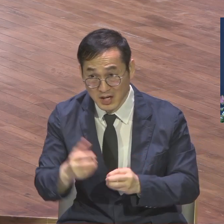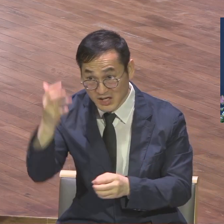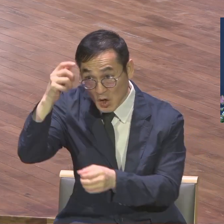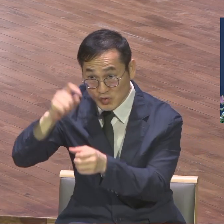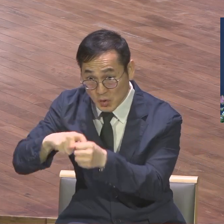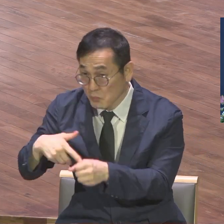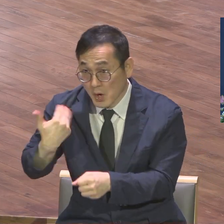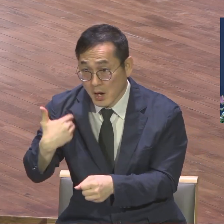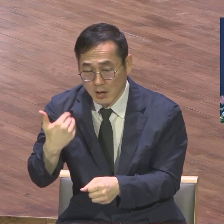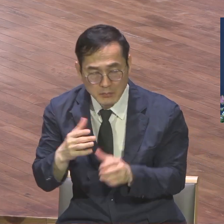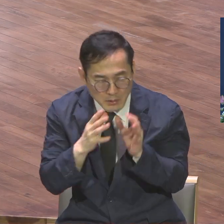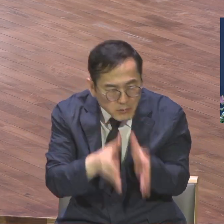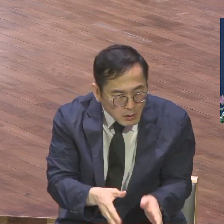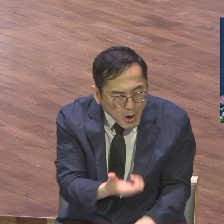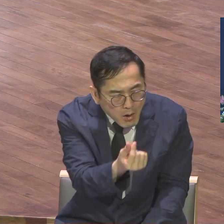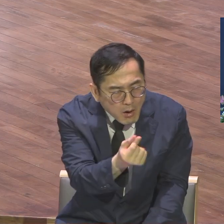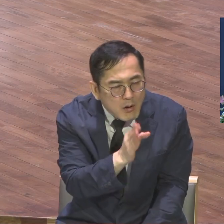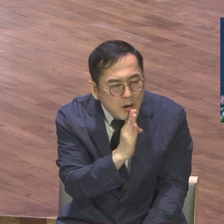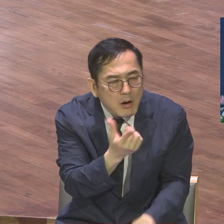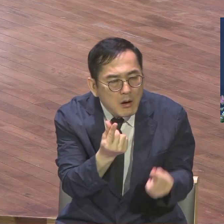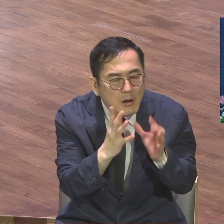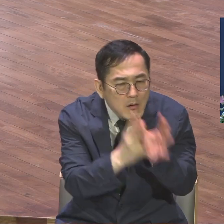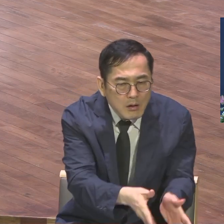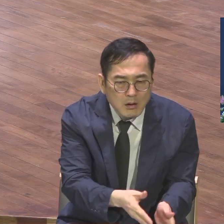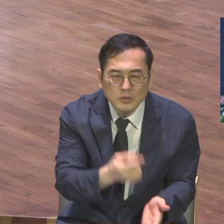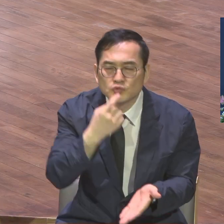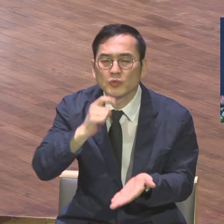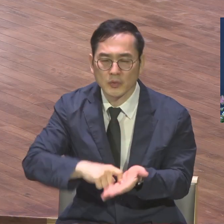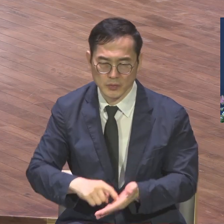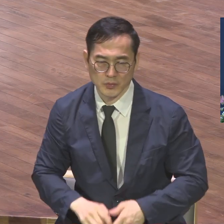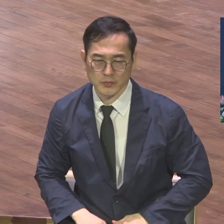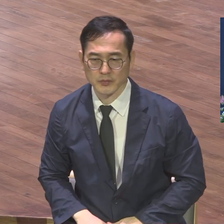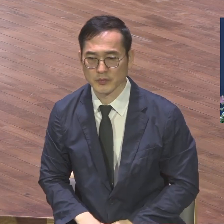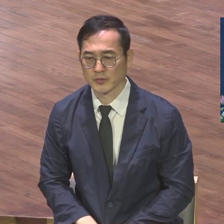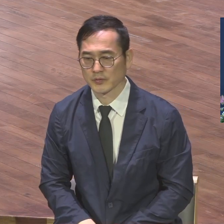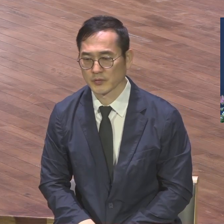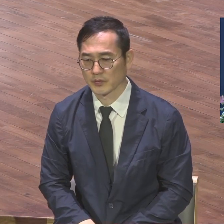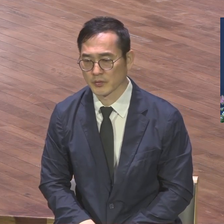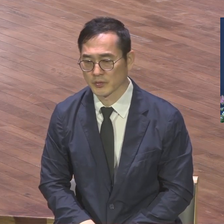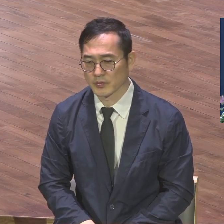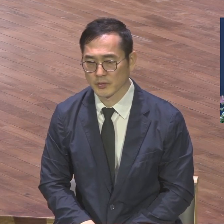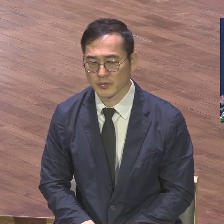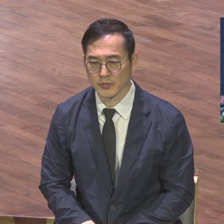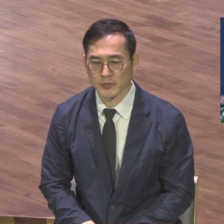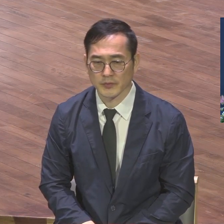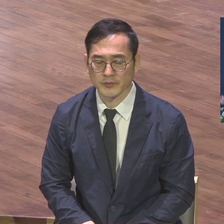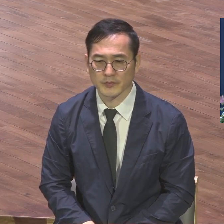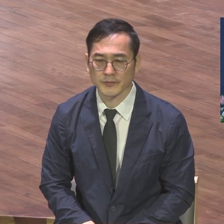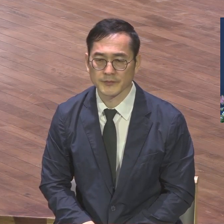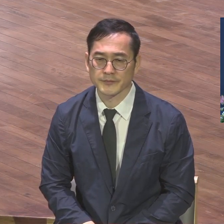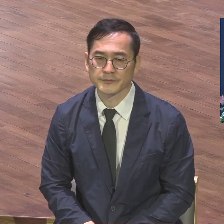않으면 그냥 당해버려요. 그냥 당하게 돼 있어요.